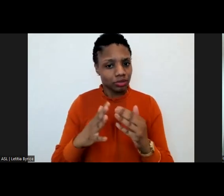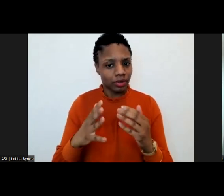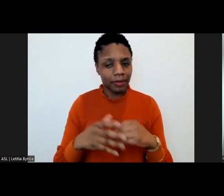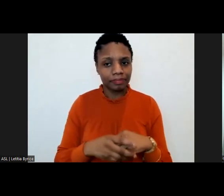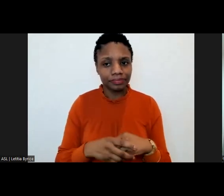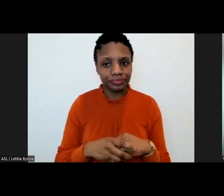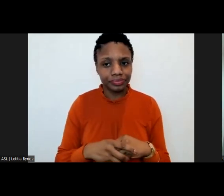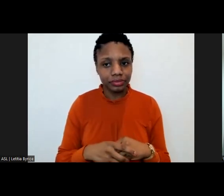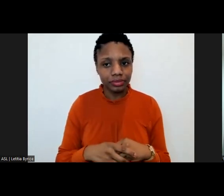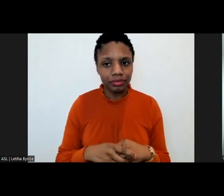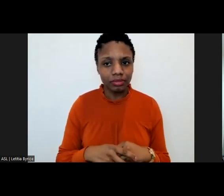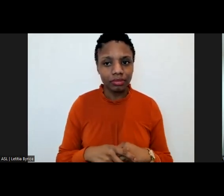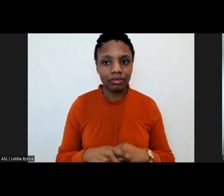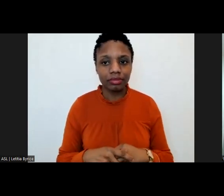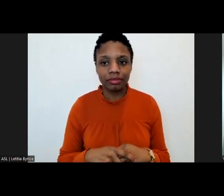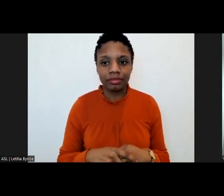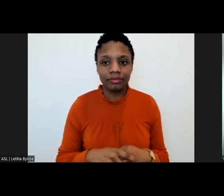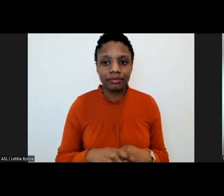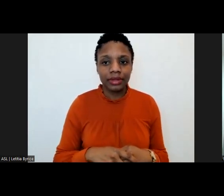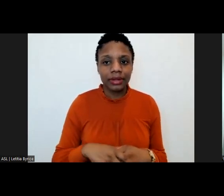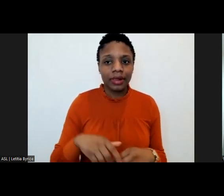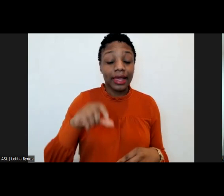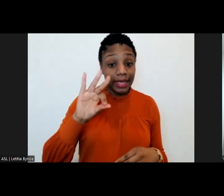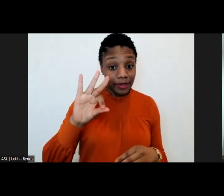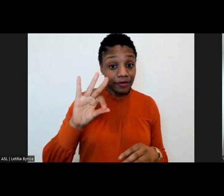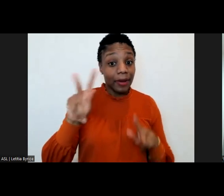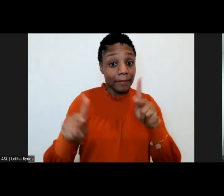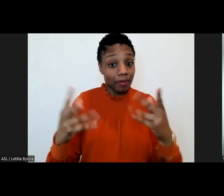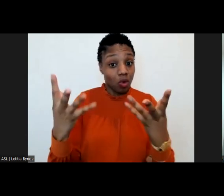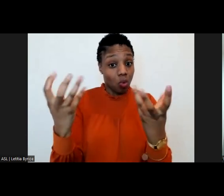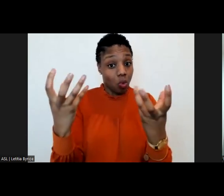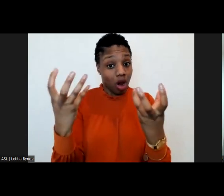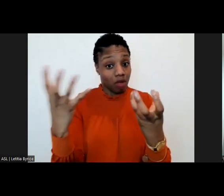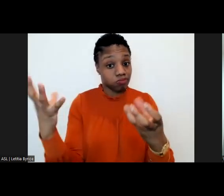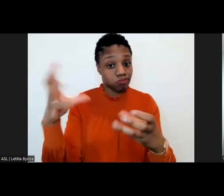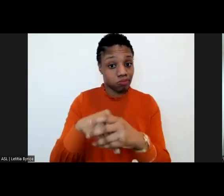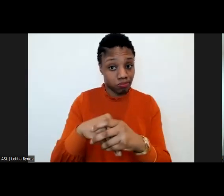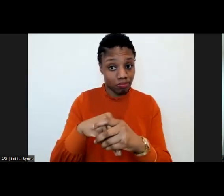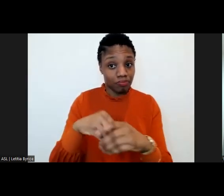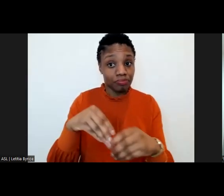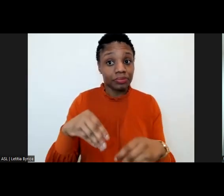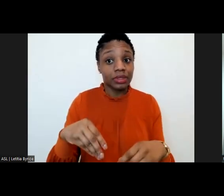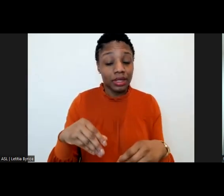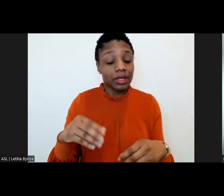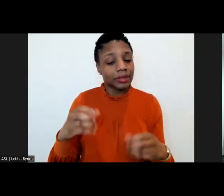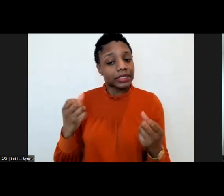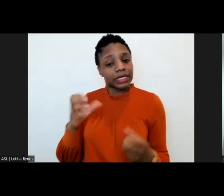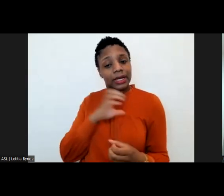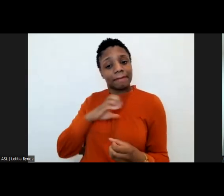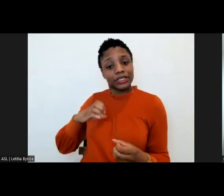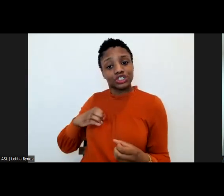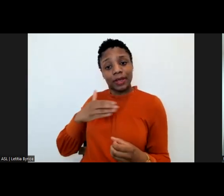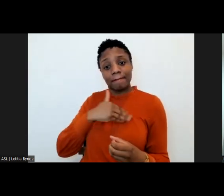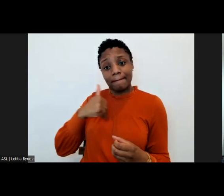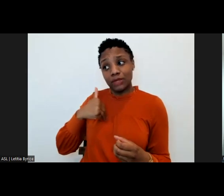eso podemos interactuar mejor eh Y hacer de las comunidades que participan con nosotros